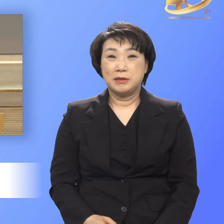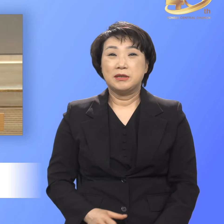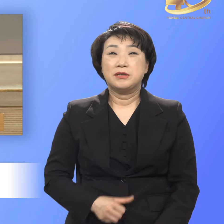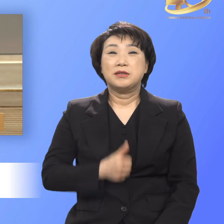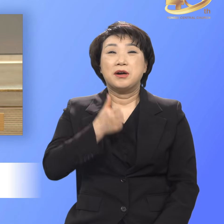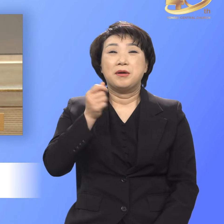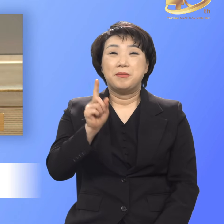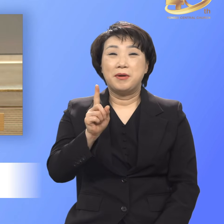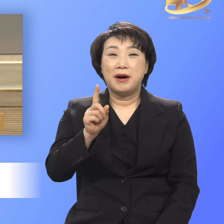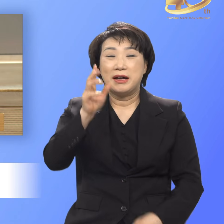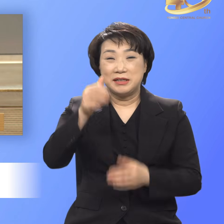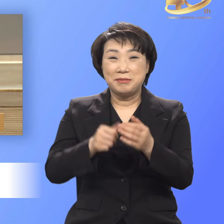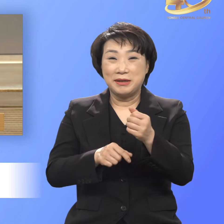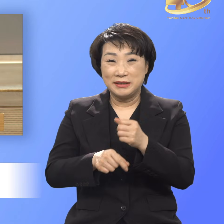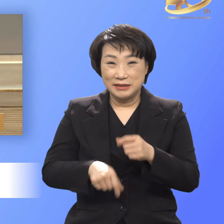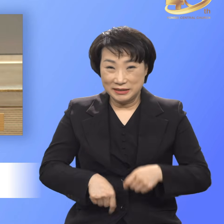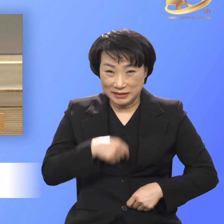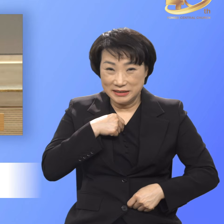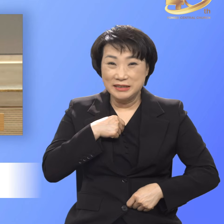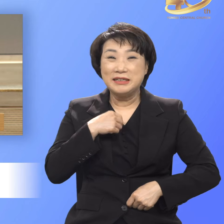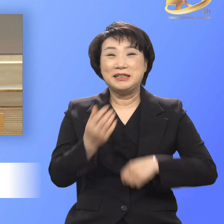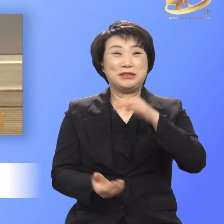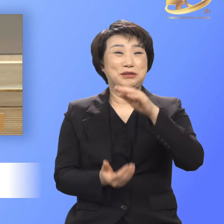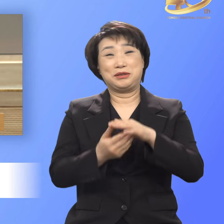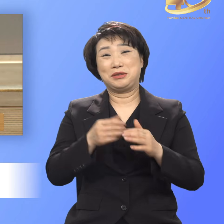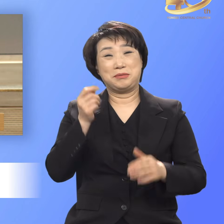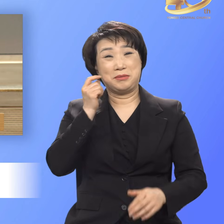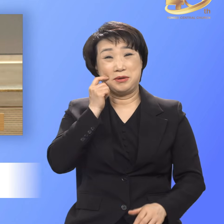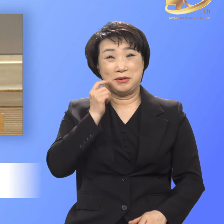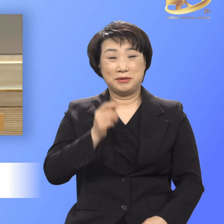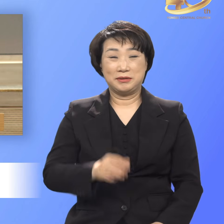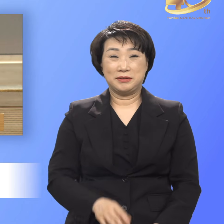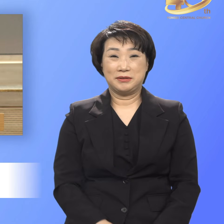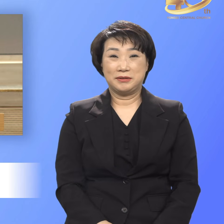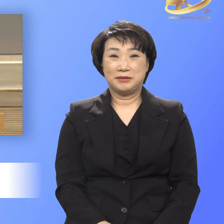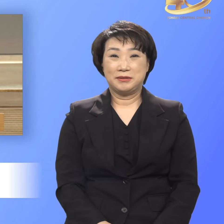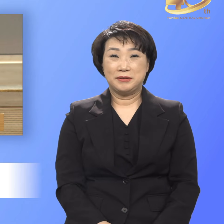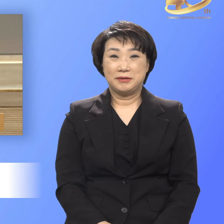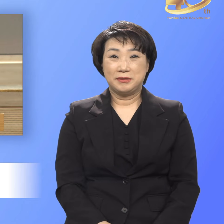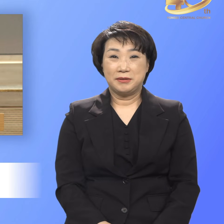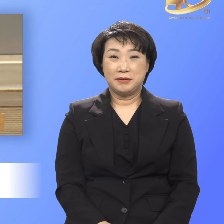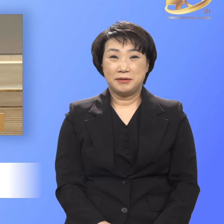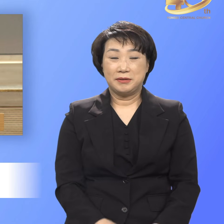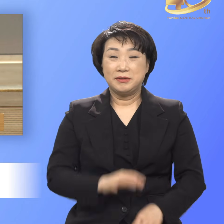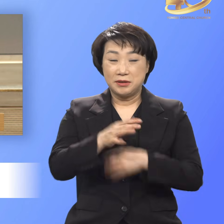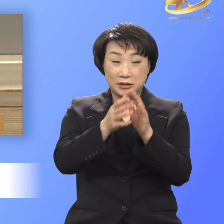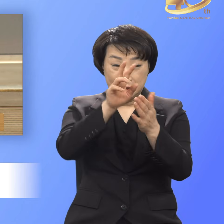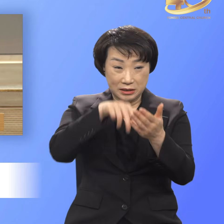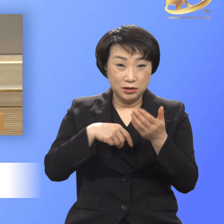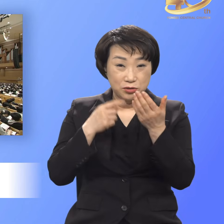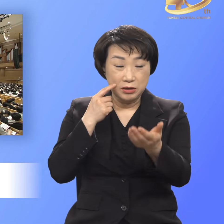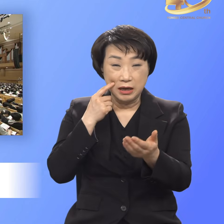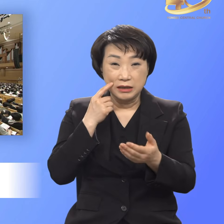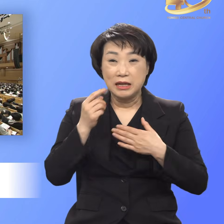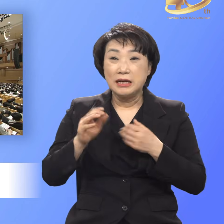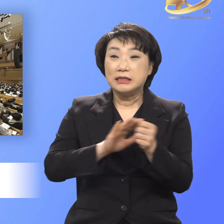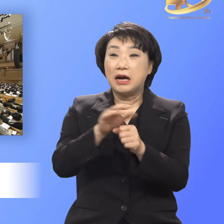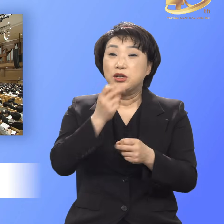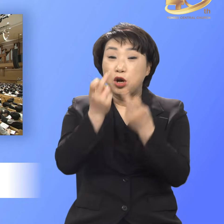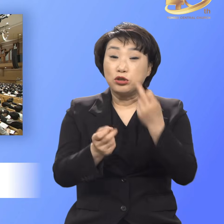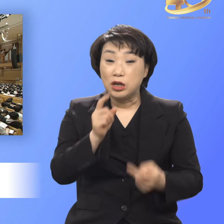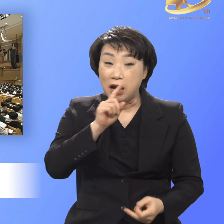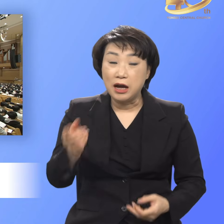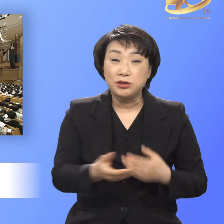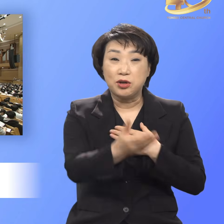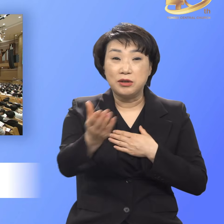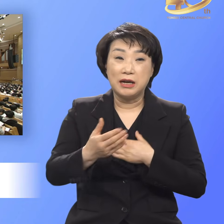성내는 자는 하나님의 의를 이루지 못한다. 읽어봐. 내 사랑하는